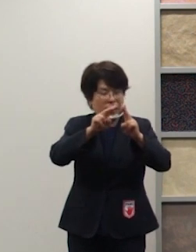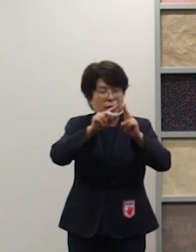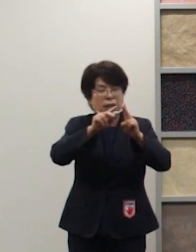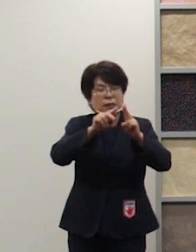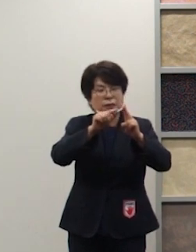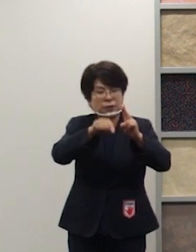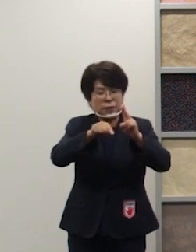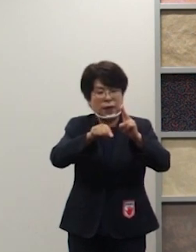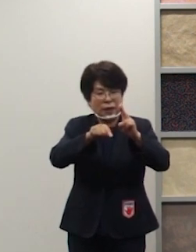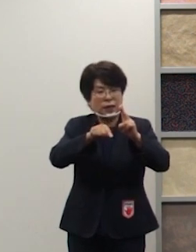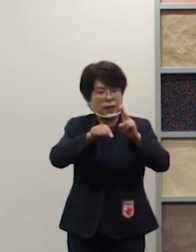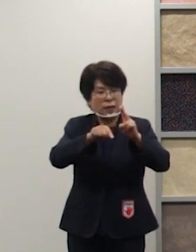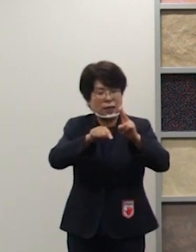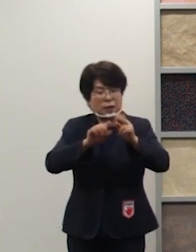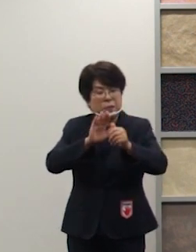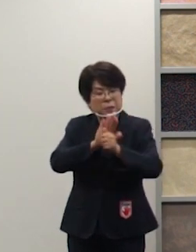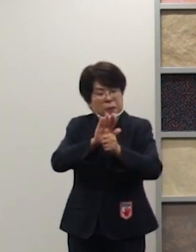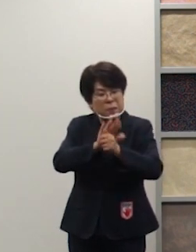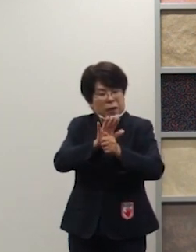30万円の、